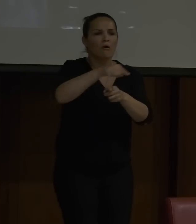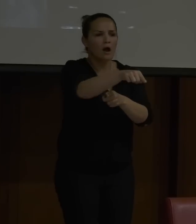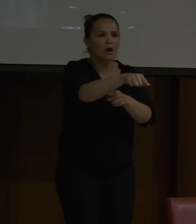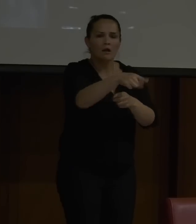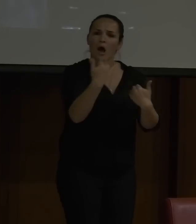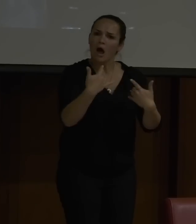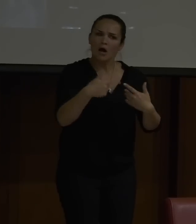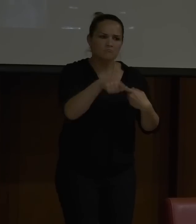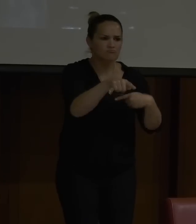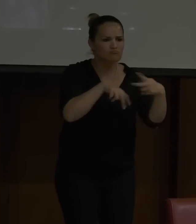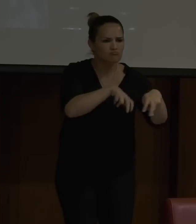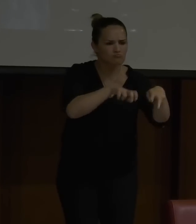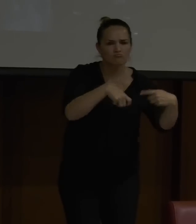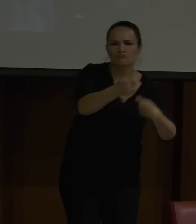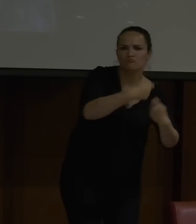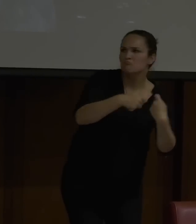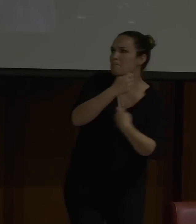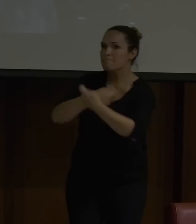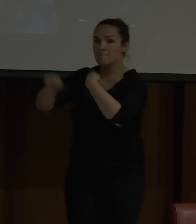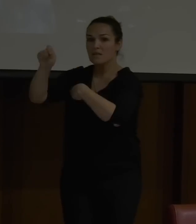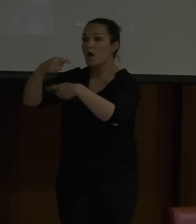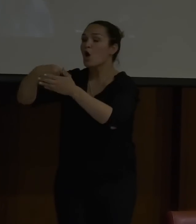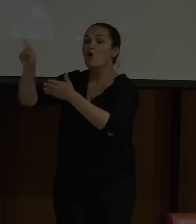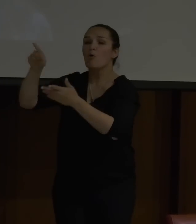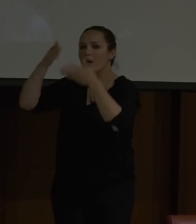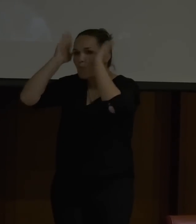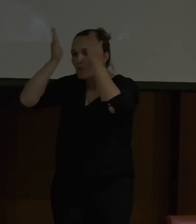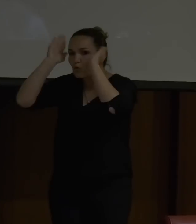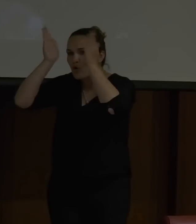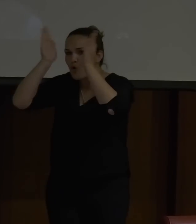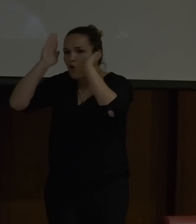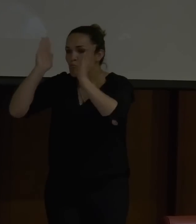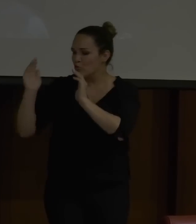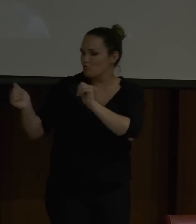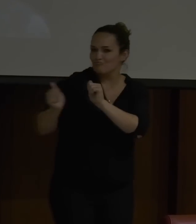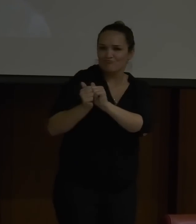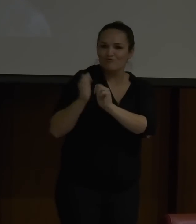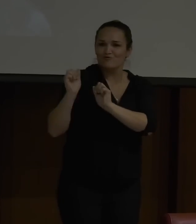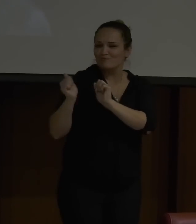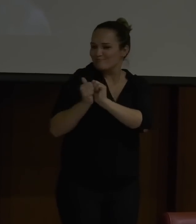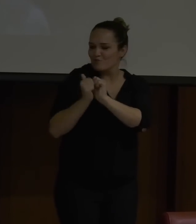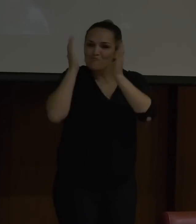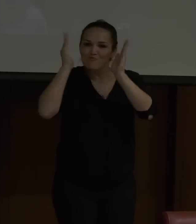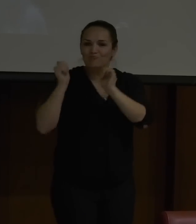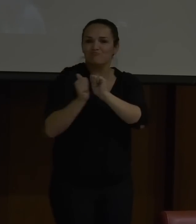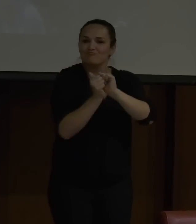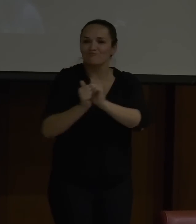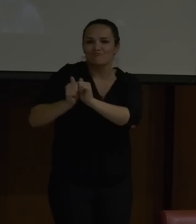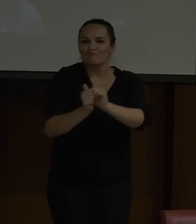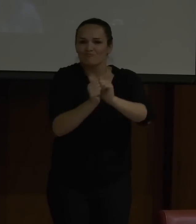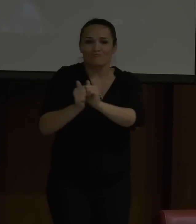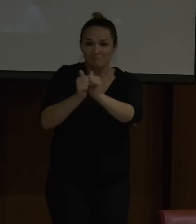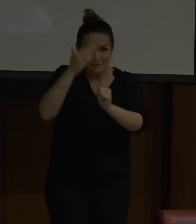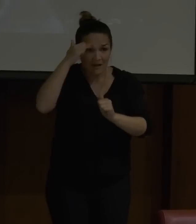allí pasaba. Al burro lo llamó Medina y a partir de entonces se convirtió en su primer y gran amigo. A pesar de la fama de